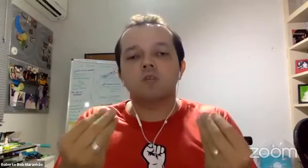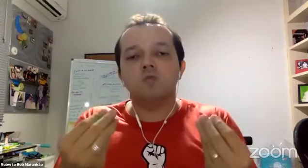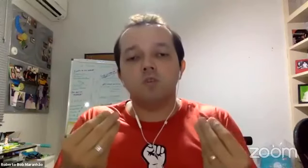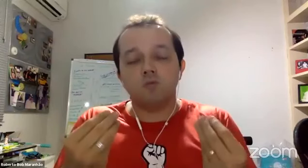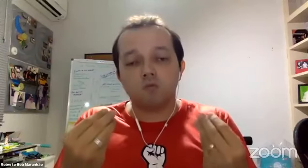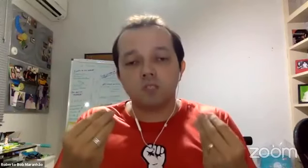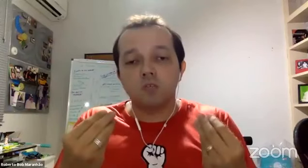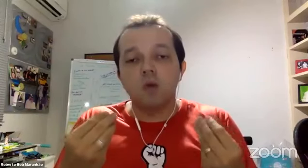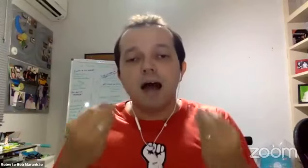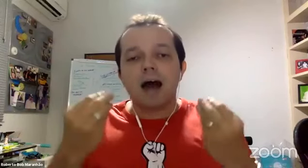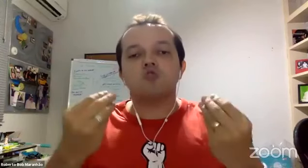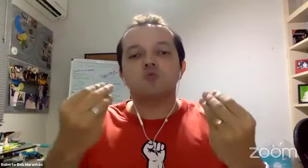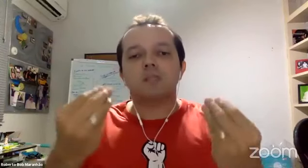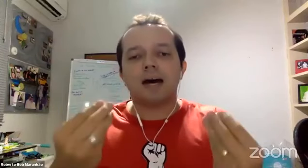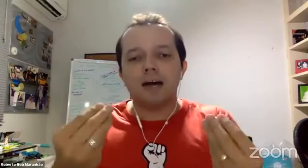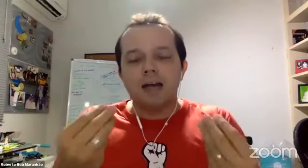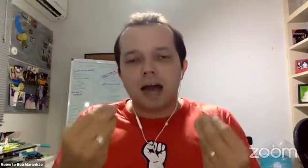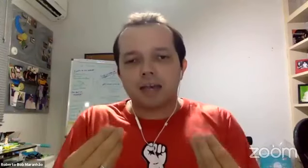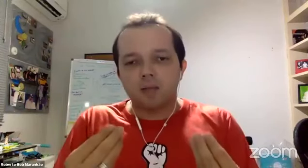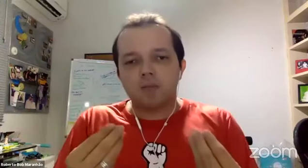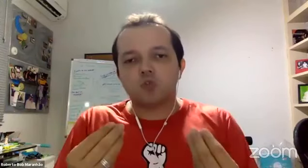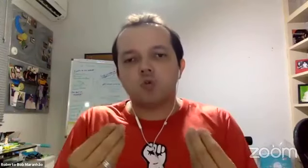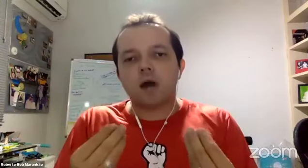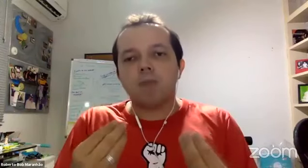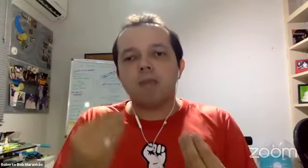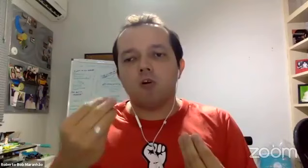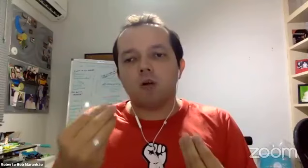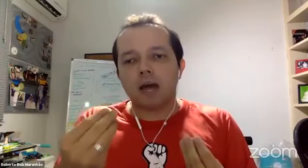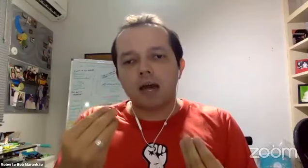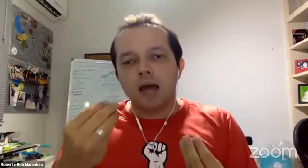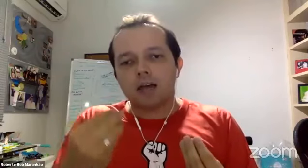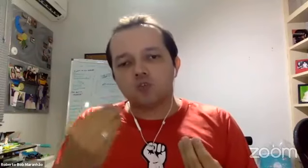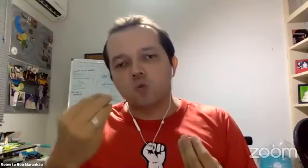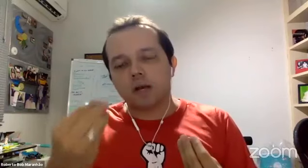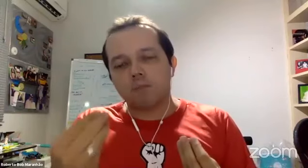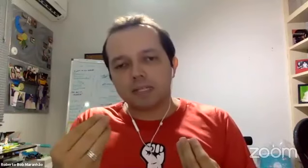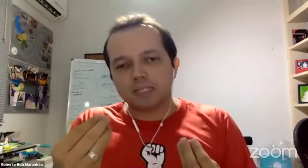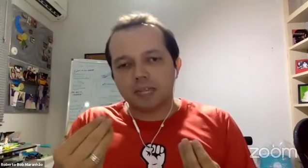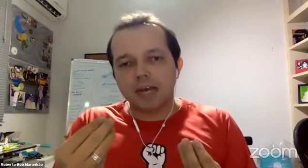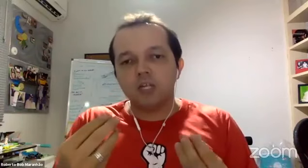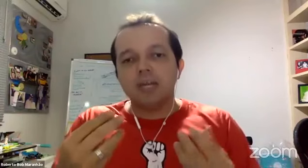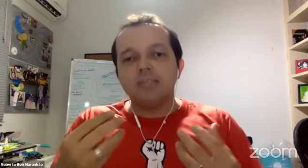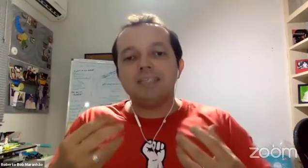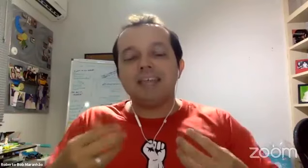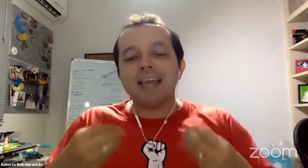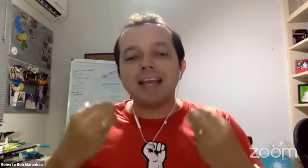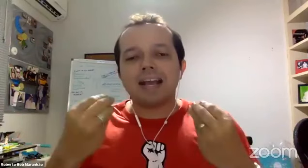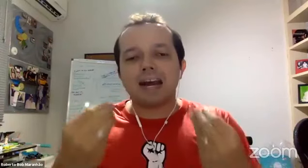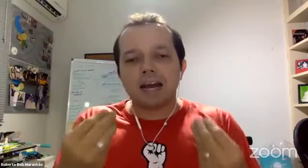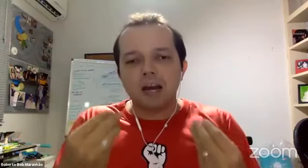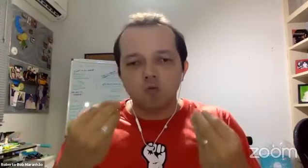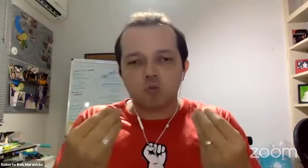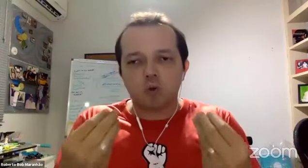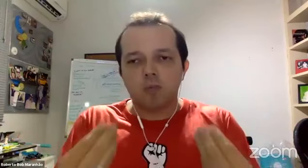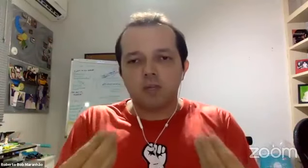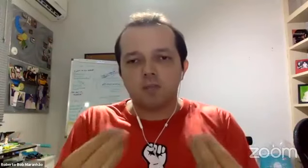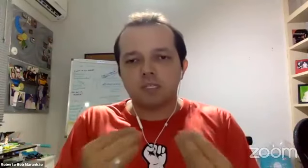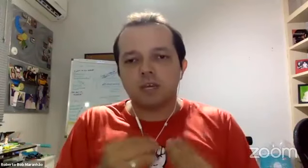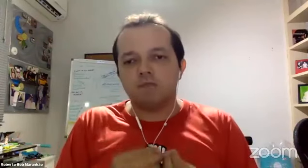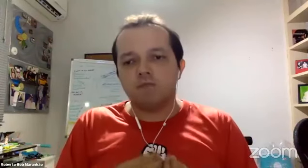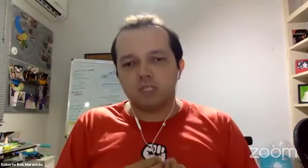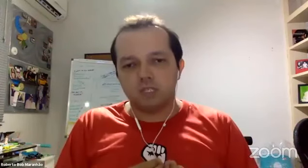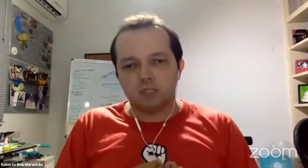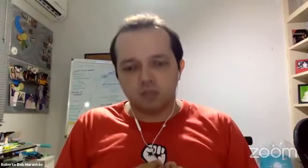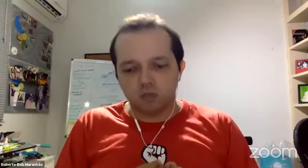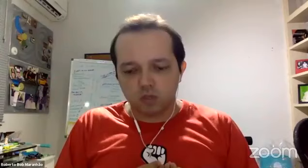consigo contribuir, eu não consigo ajudar aquela pessoa a melhorar a sua capacidade de encarar os problemas